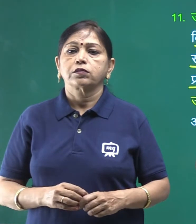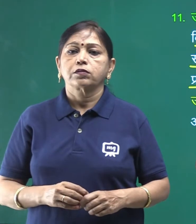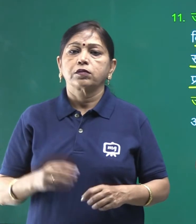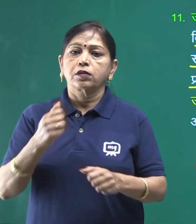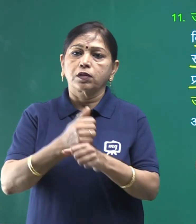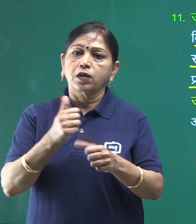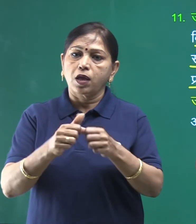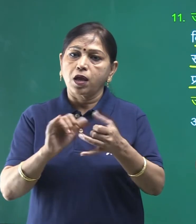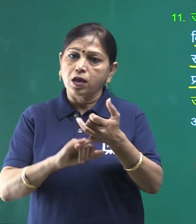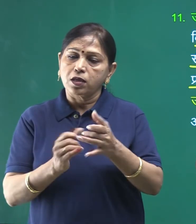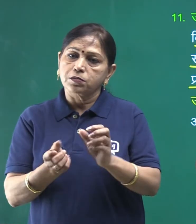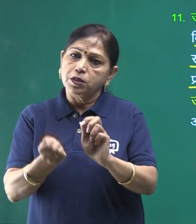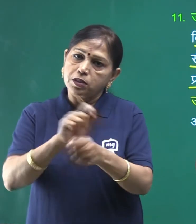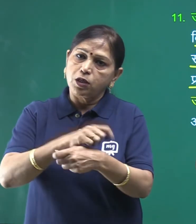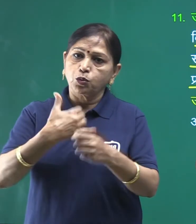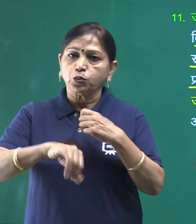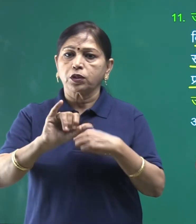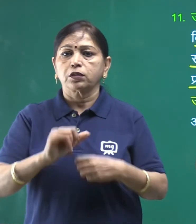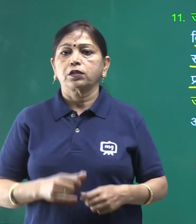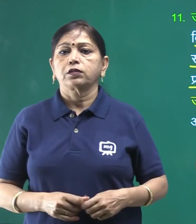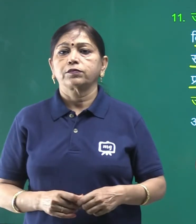में परिवर्तित हो जाते हैं।